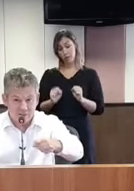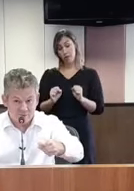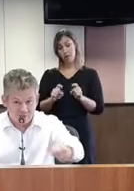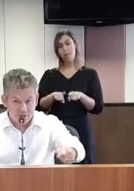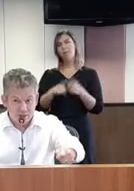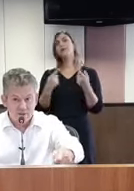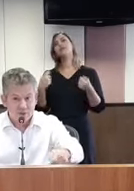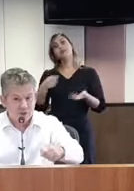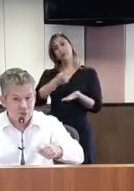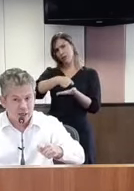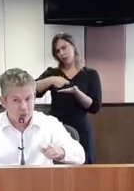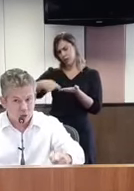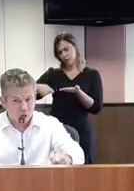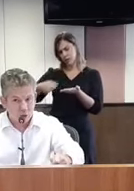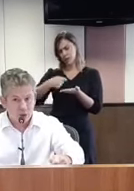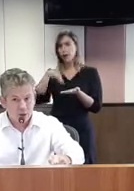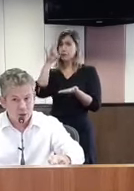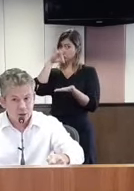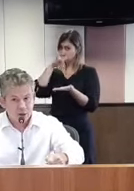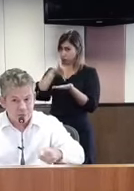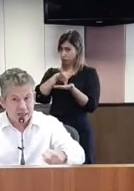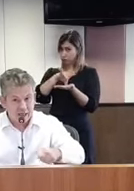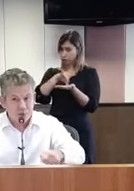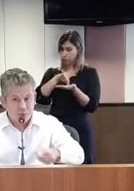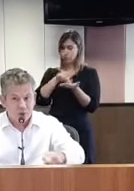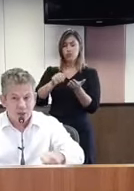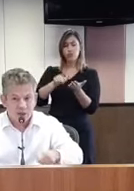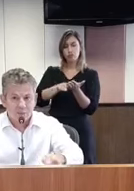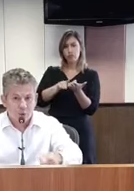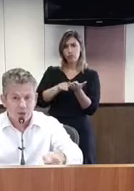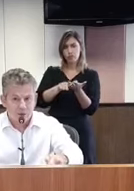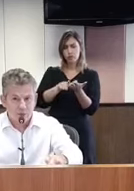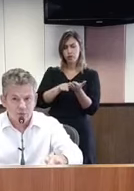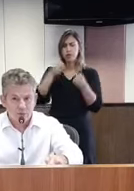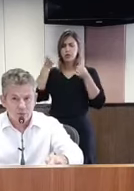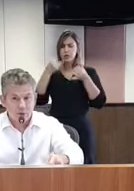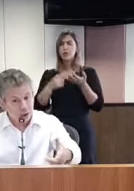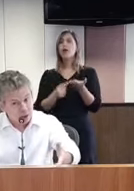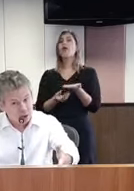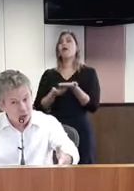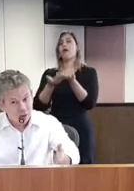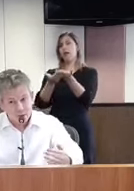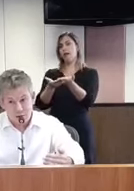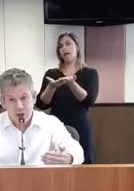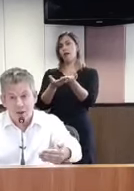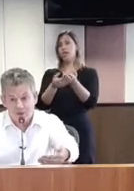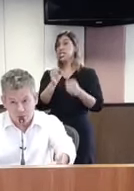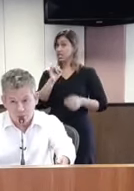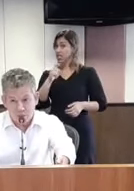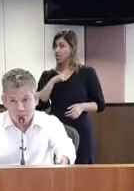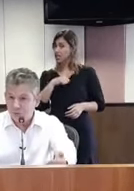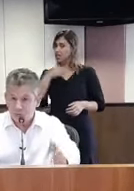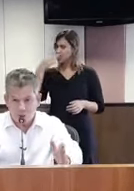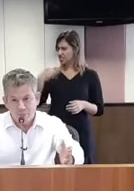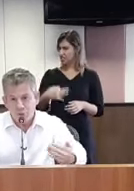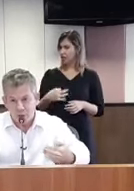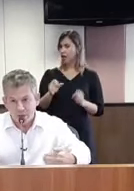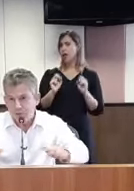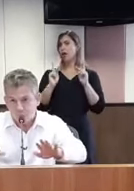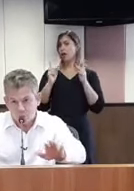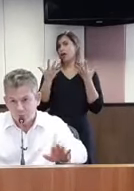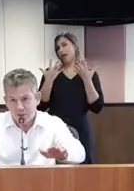que escrever, fazer um relatório, explicando por que, que ele está bloqueando, e aí, se ele tiver argumento,